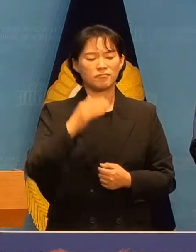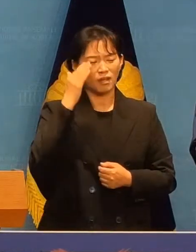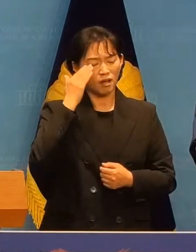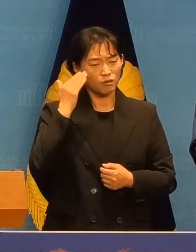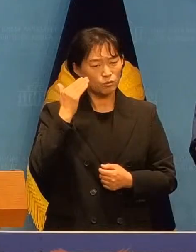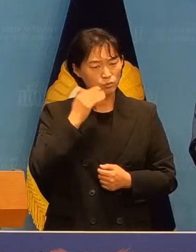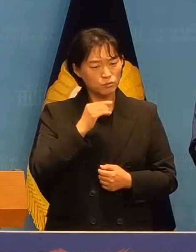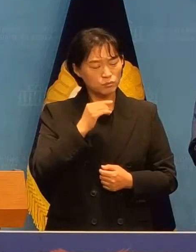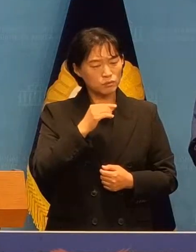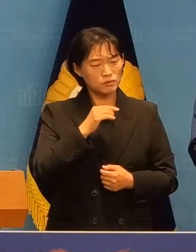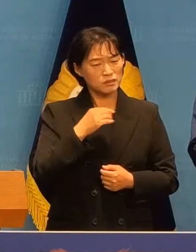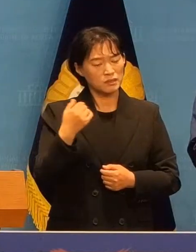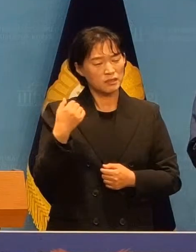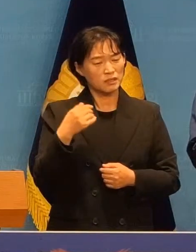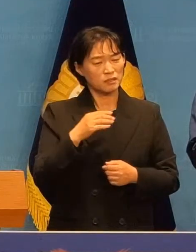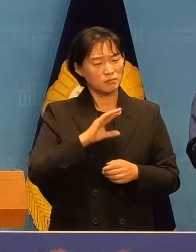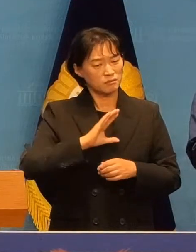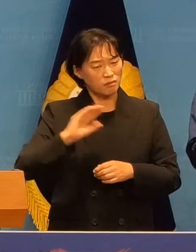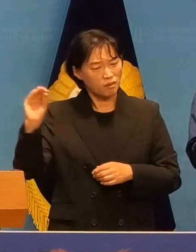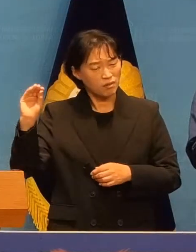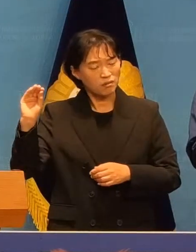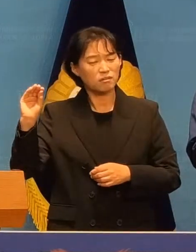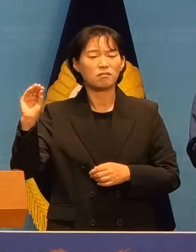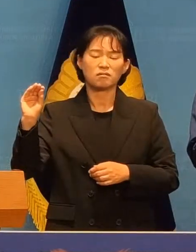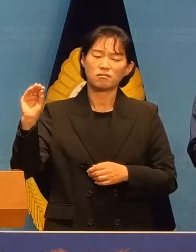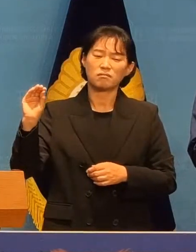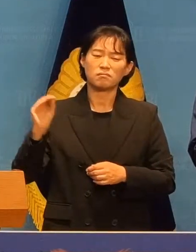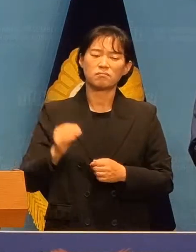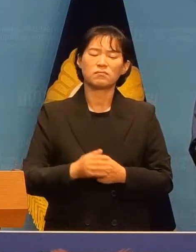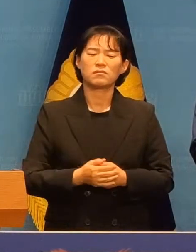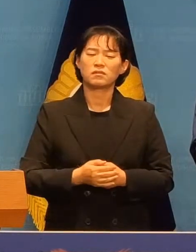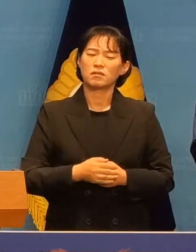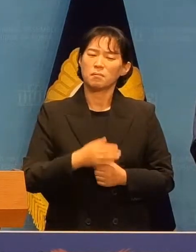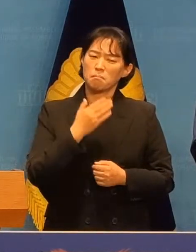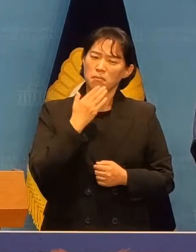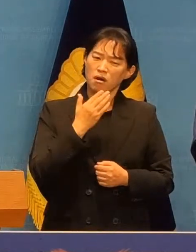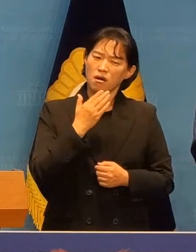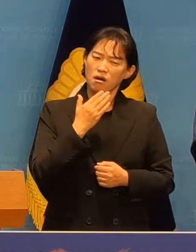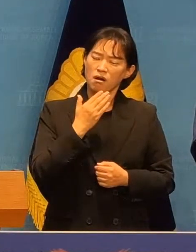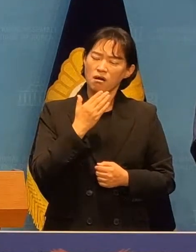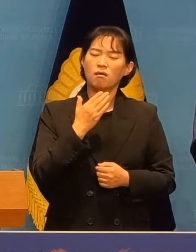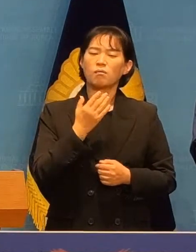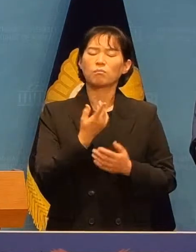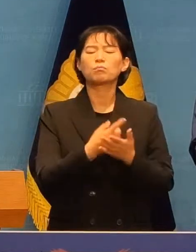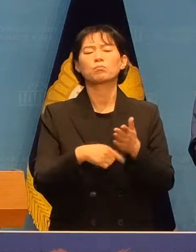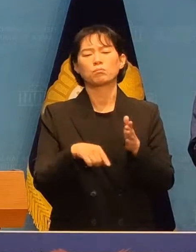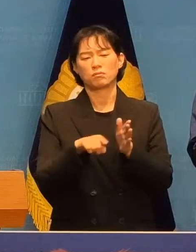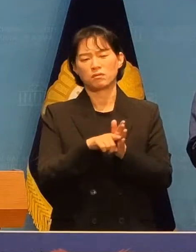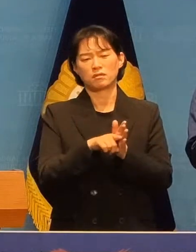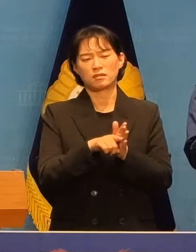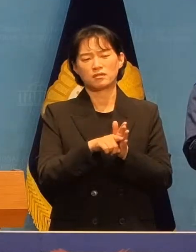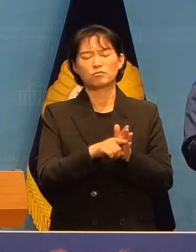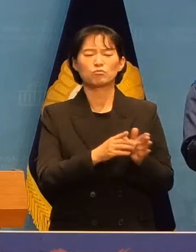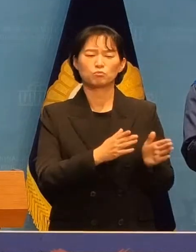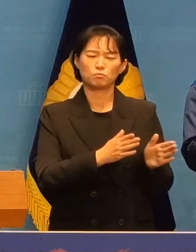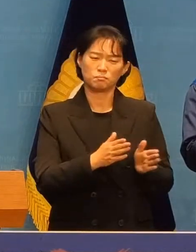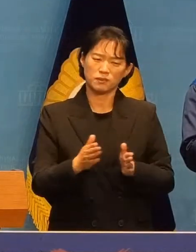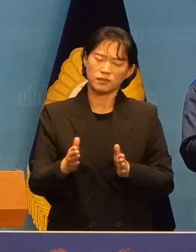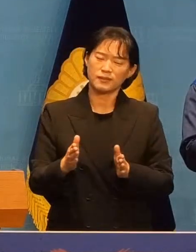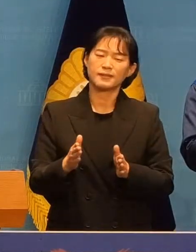한국을 철수할 수 있는 한국에서 떠날 수 있기 위한 하나의 준비